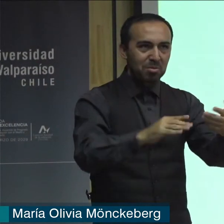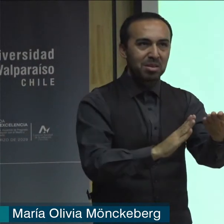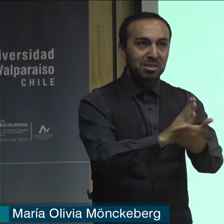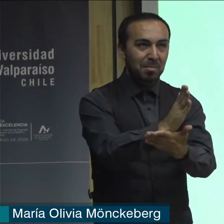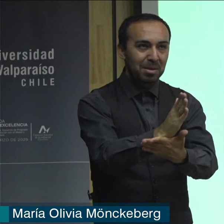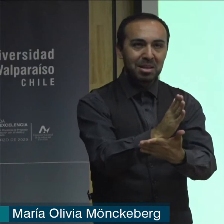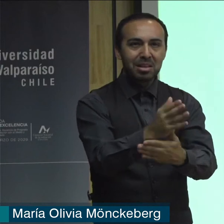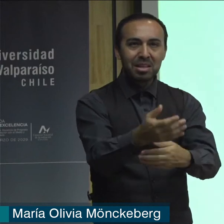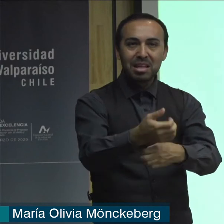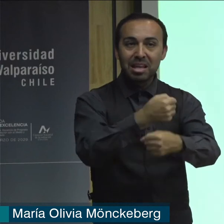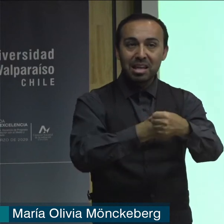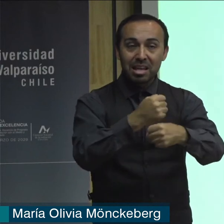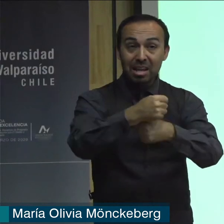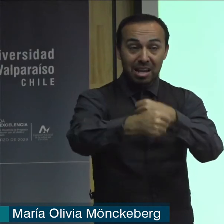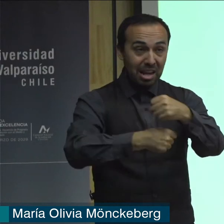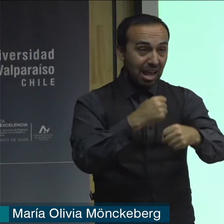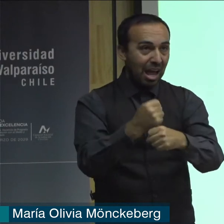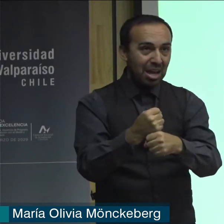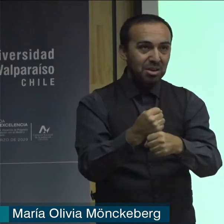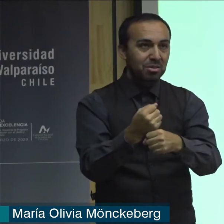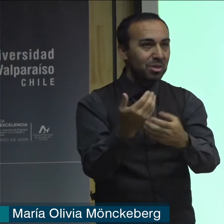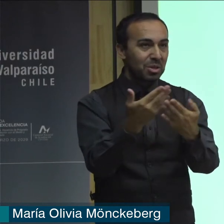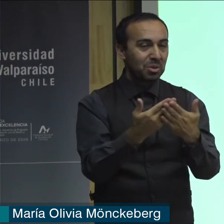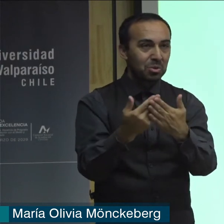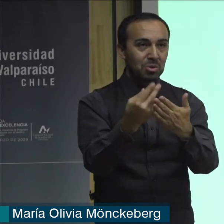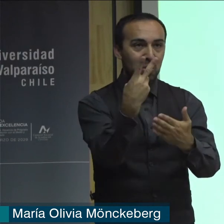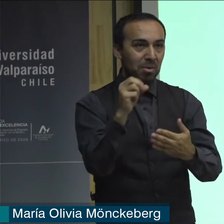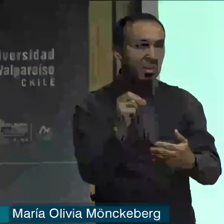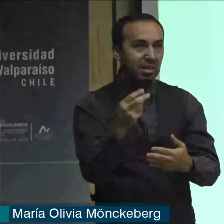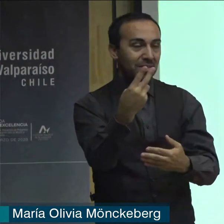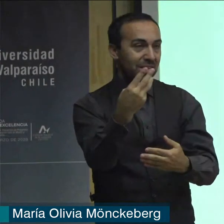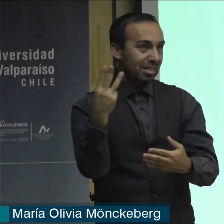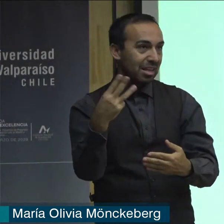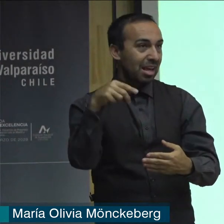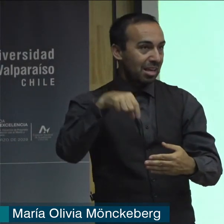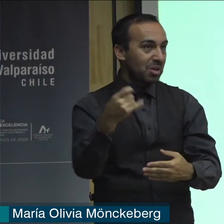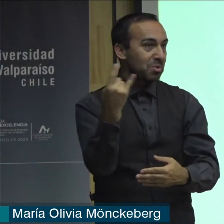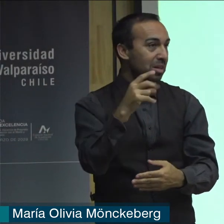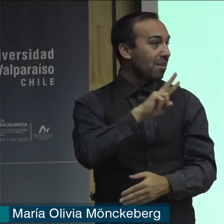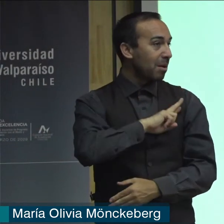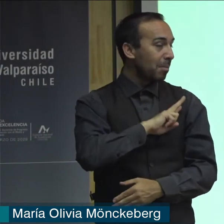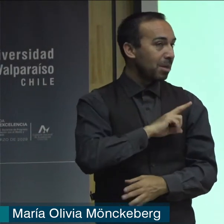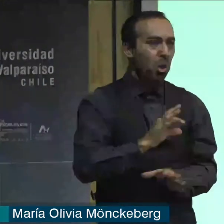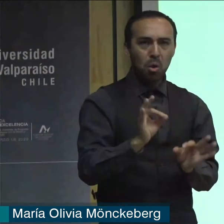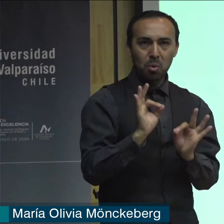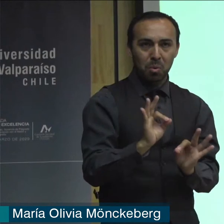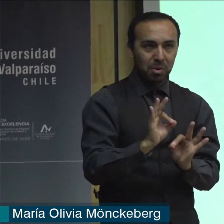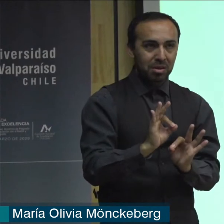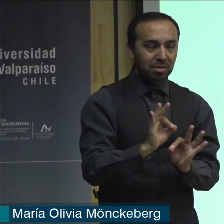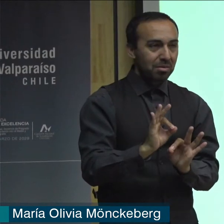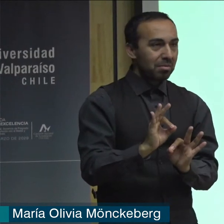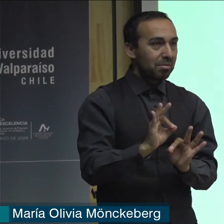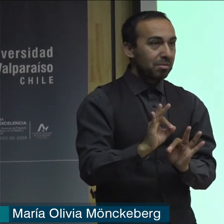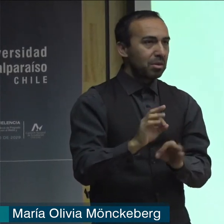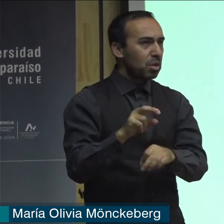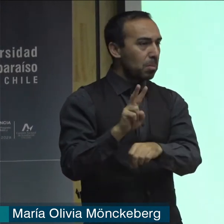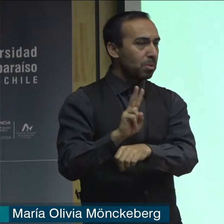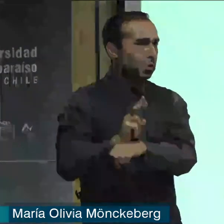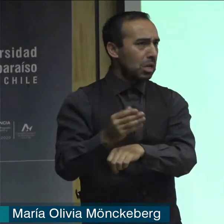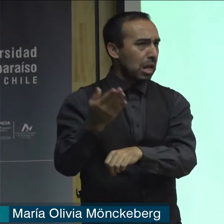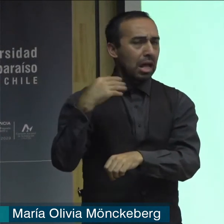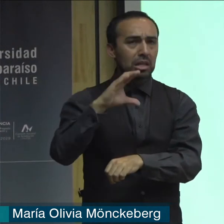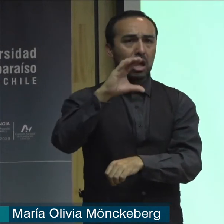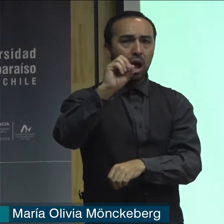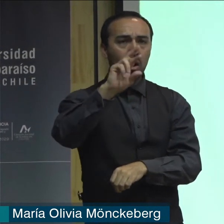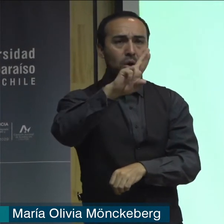del año académico 2023 de la Universidad del paraíso justamente cuando el profesor Corrales